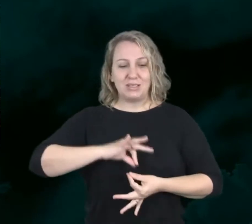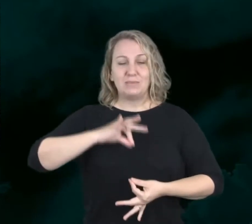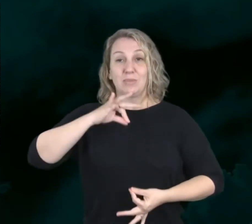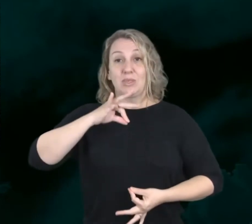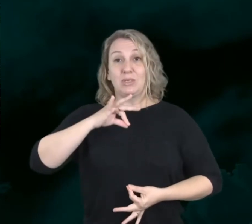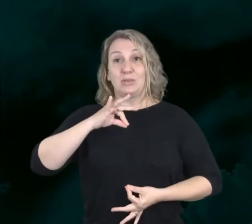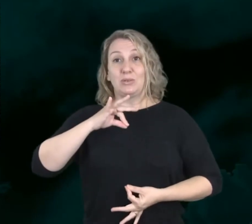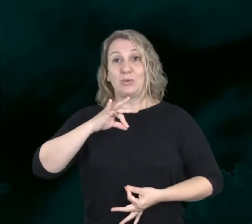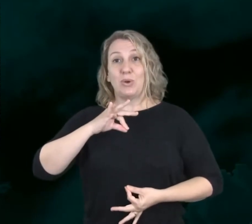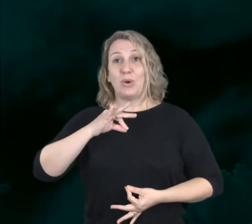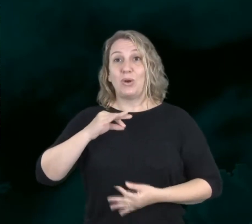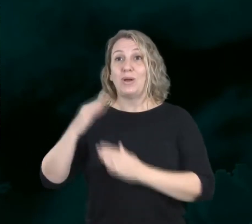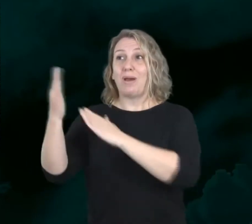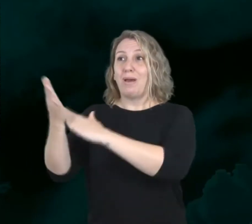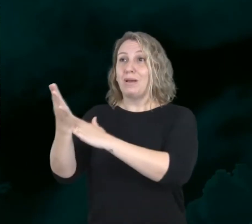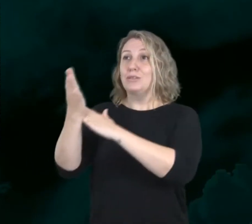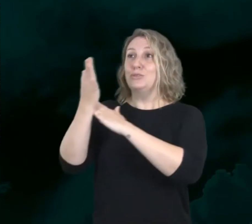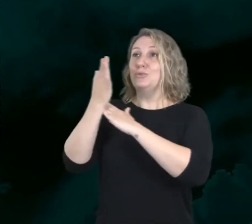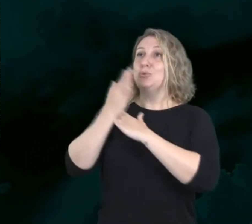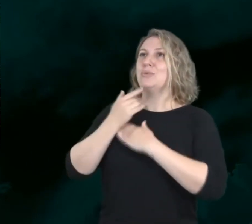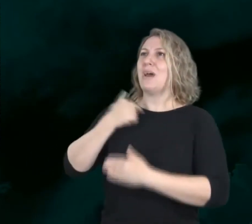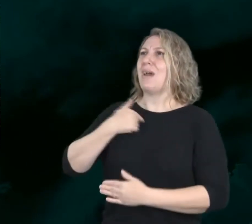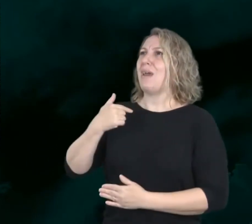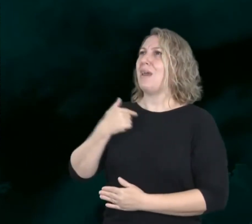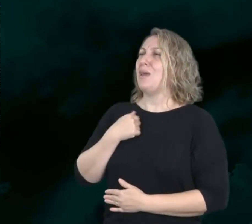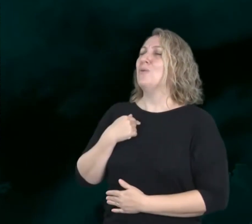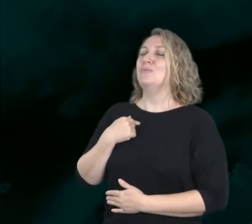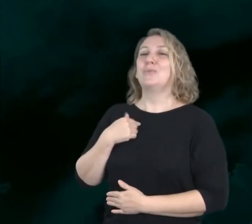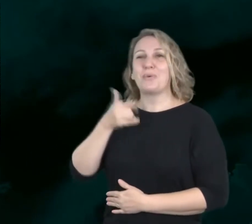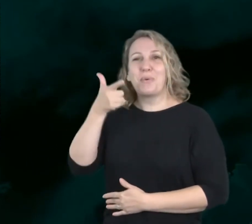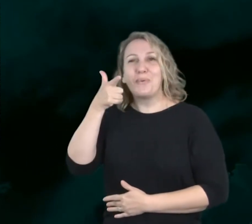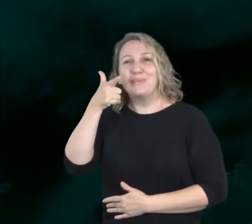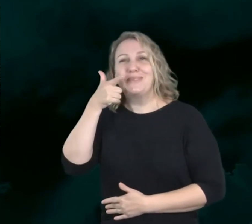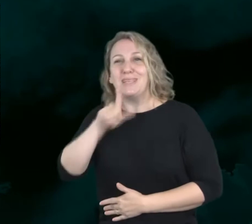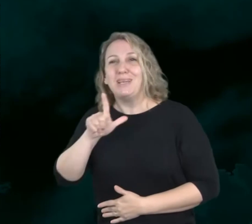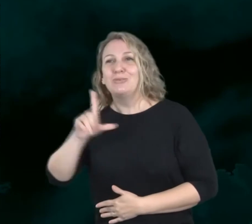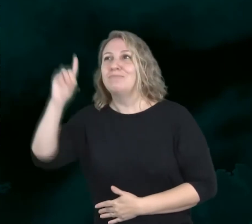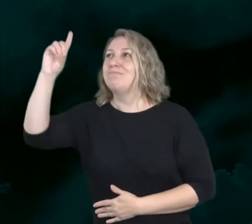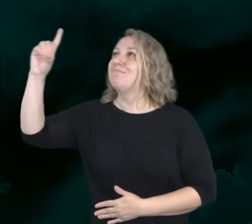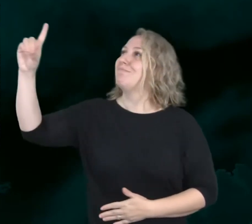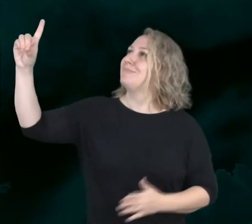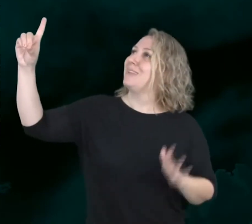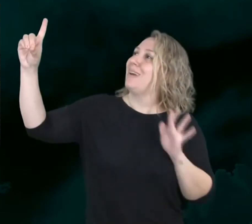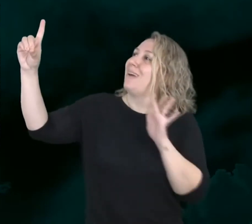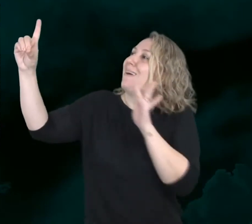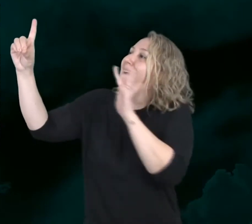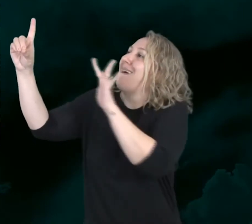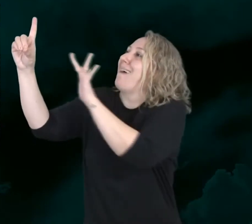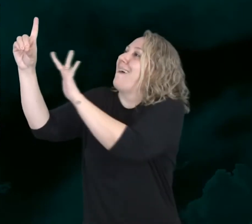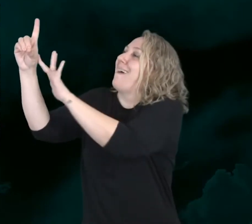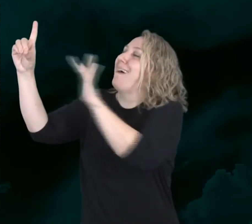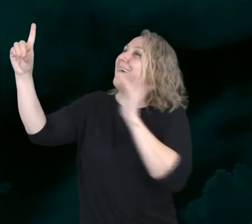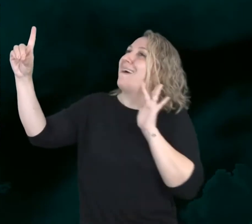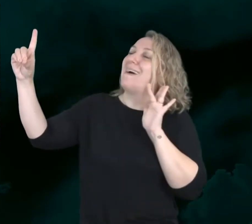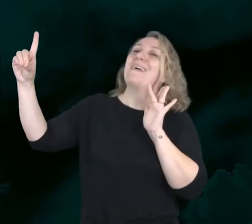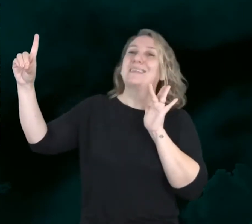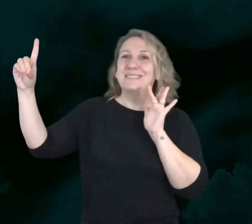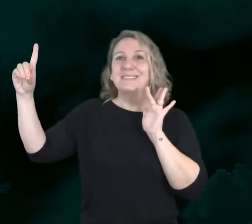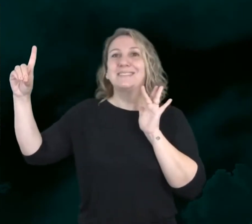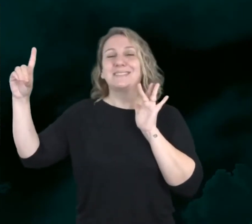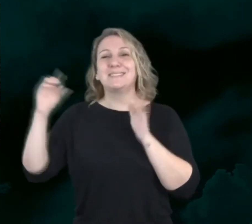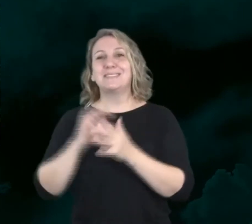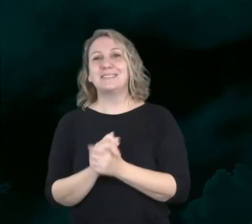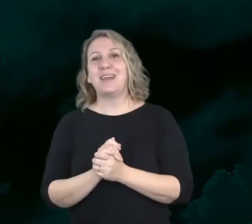ter acesso, acessar, por meio da senha, né? Invocar o nome do Senhor, ó Senhor